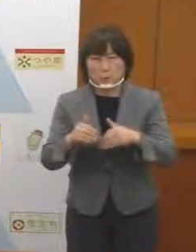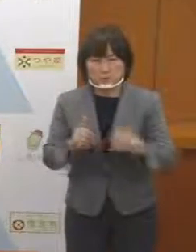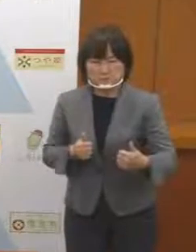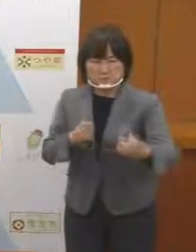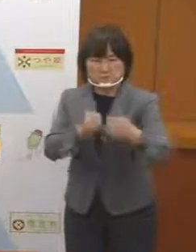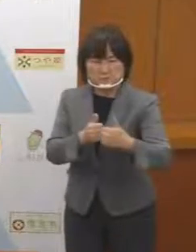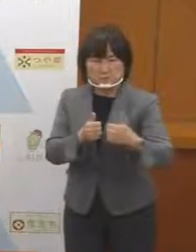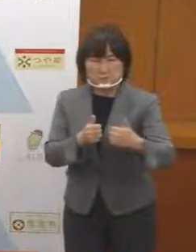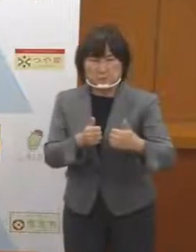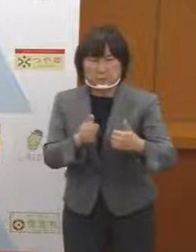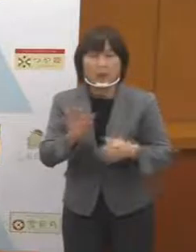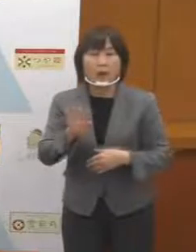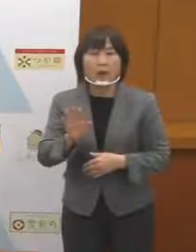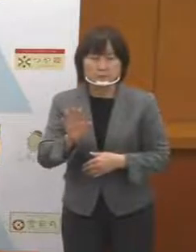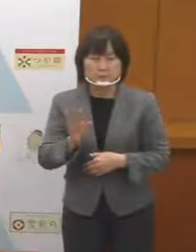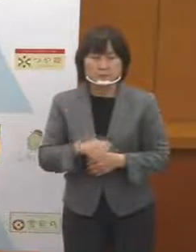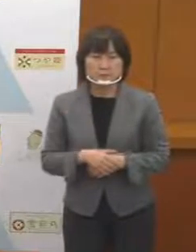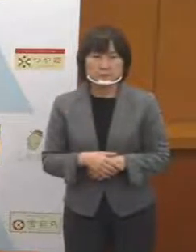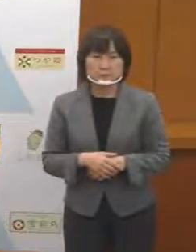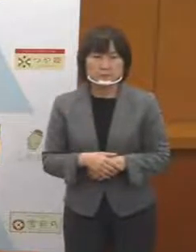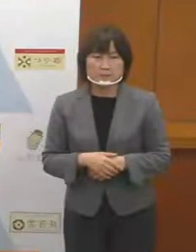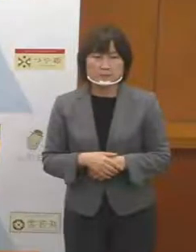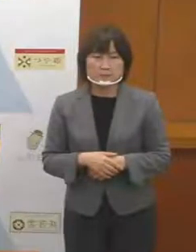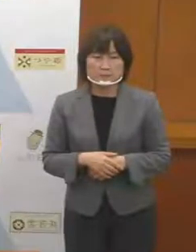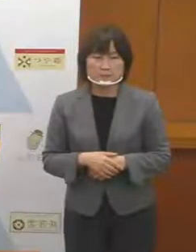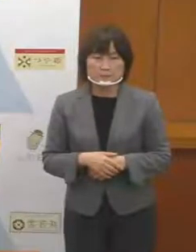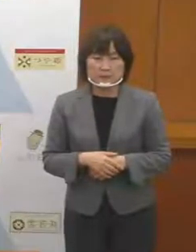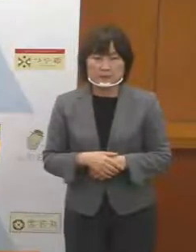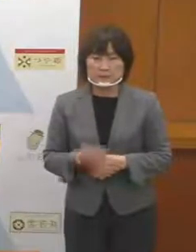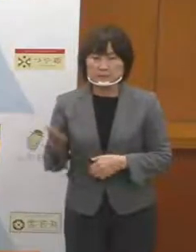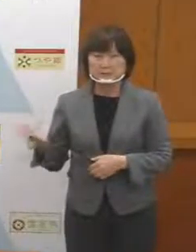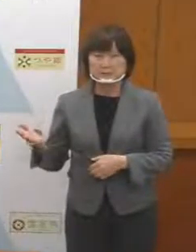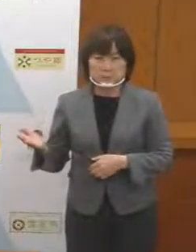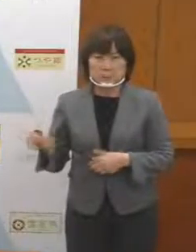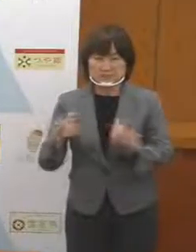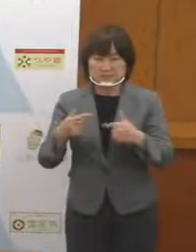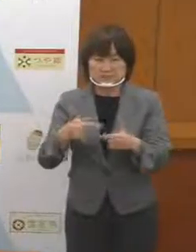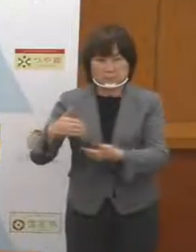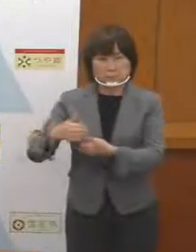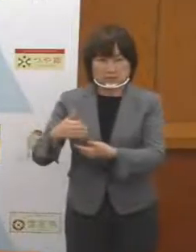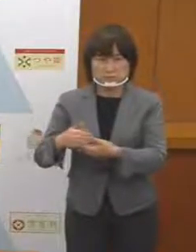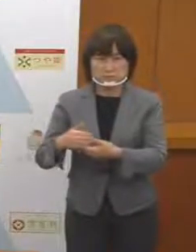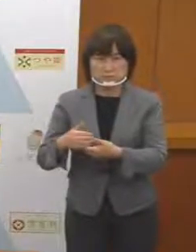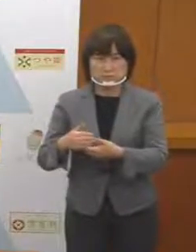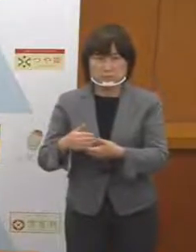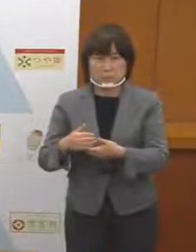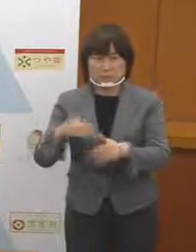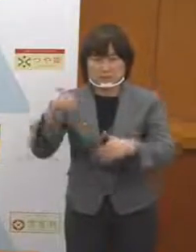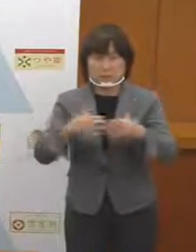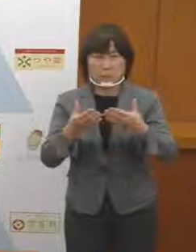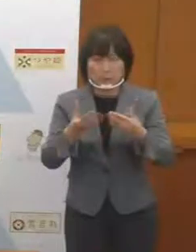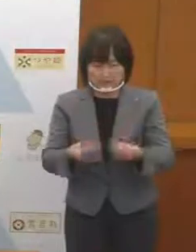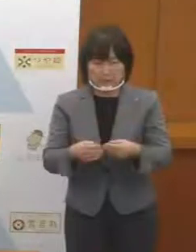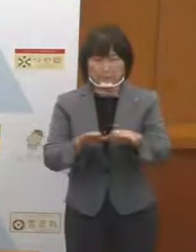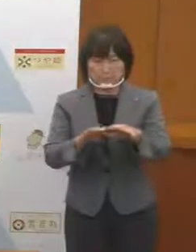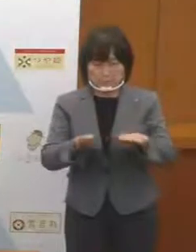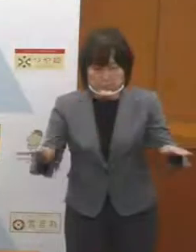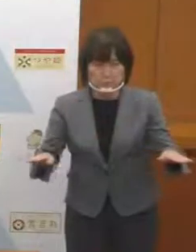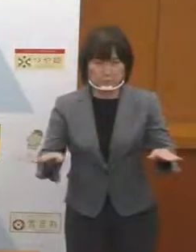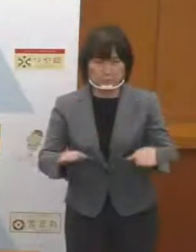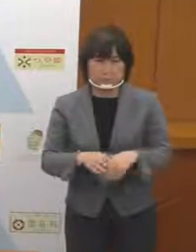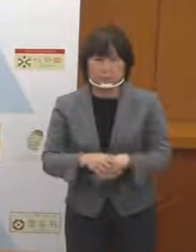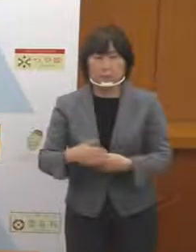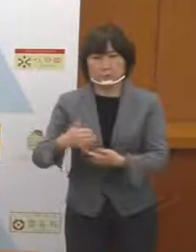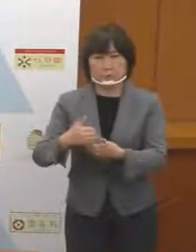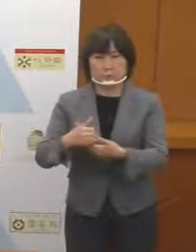に分かれたりするものではありますけれどもあの街子もよくおっしゃられているノーサイドという言葉もあります今後形成過程に向けて